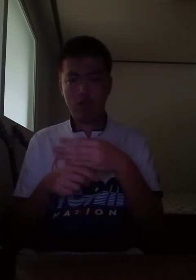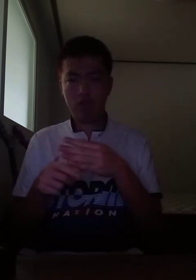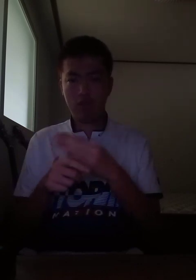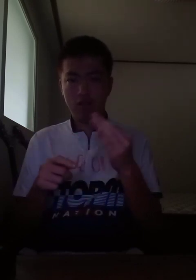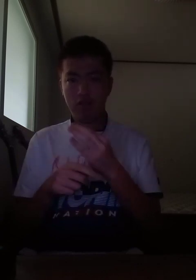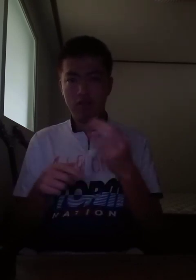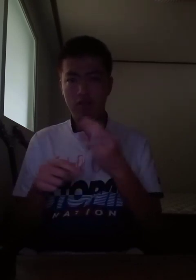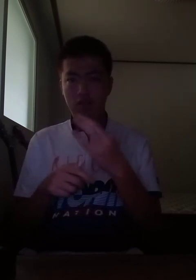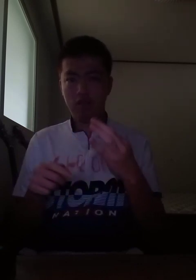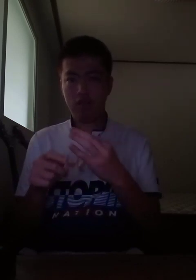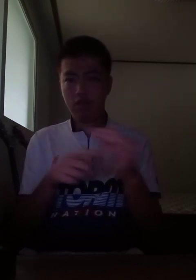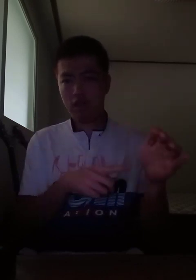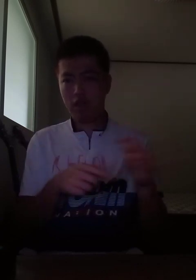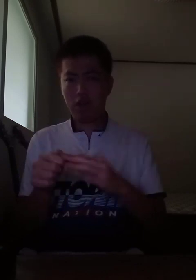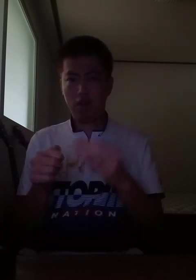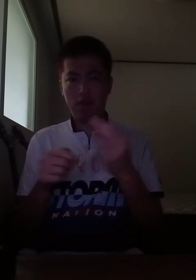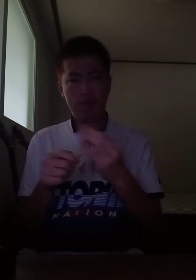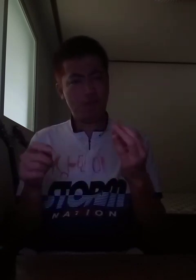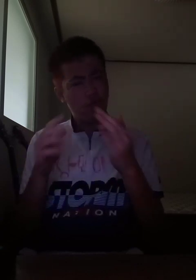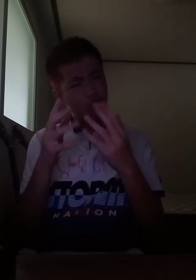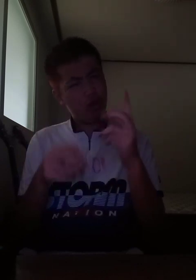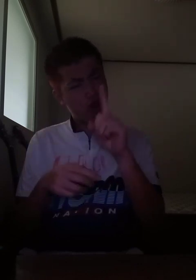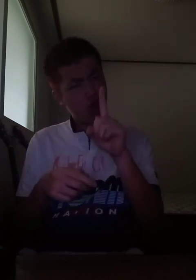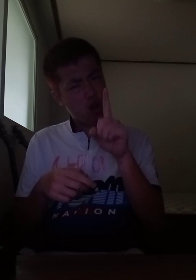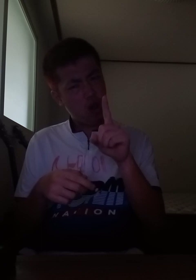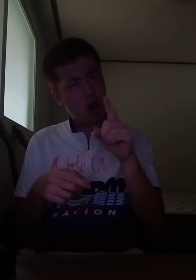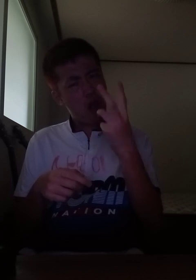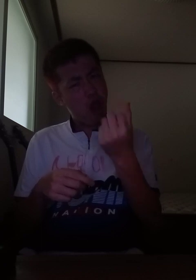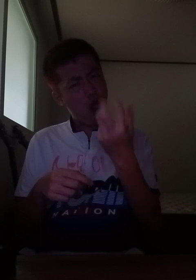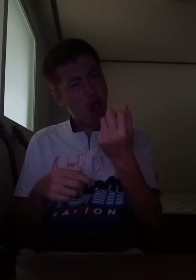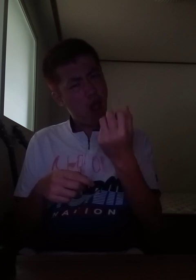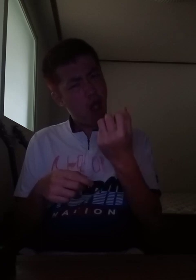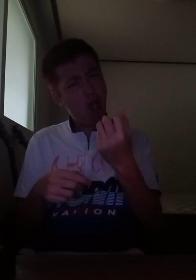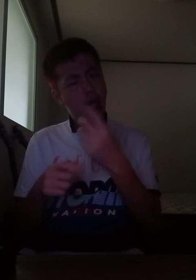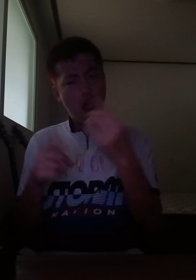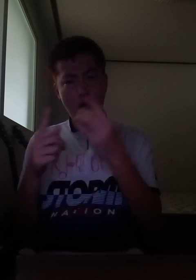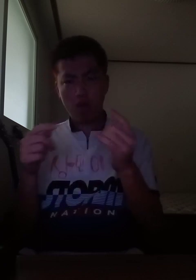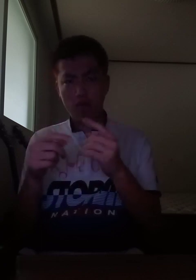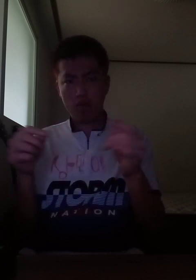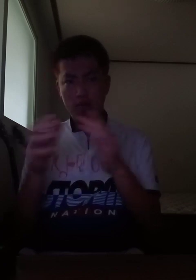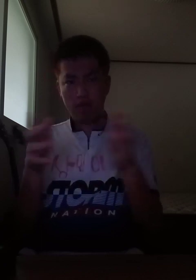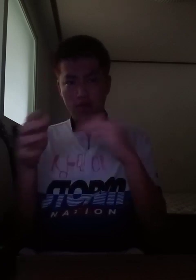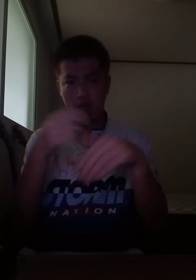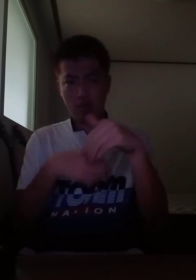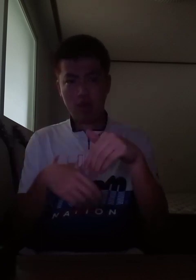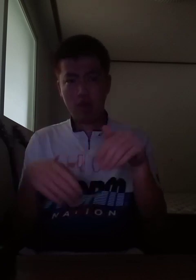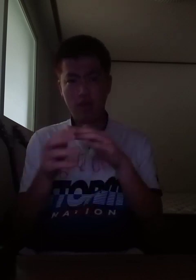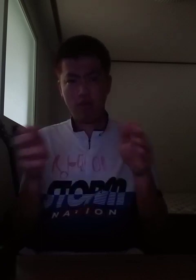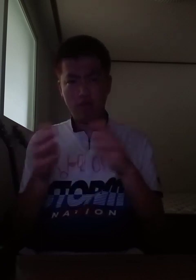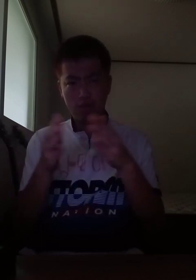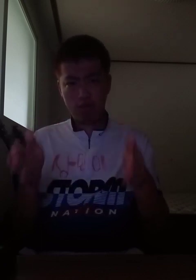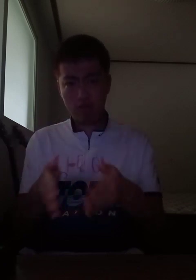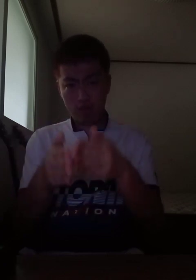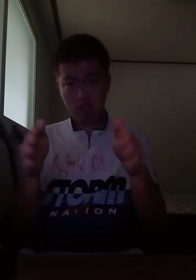저희가 현장을 가봤는데 위급할 때 눌러야 하는 비상벨이 화분들로 둘러싸여 있거나 도로 중앙선에 설치되어 있기도